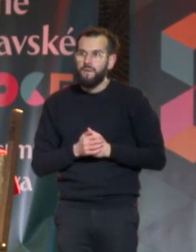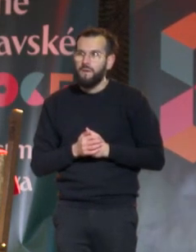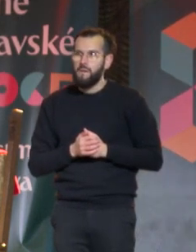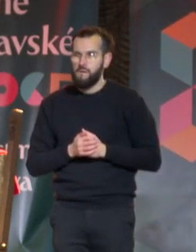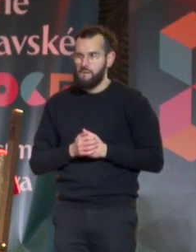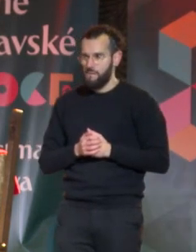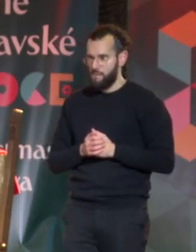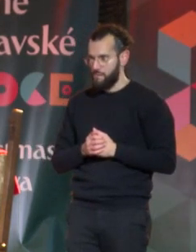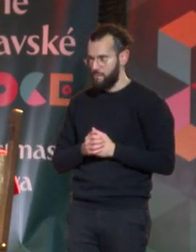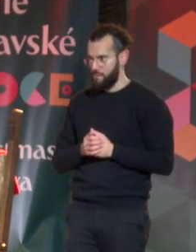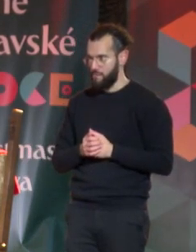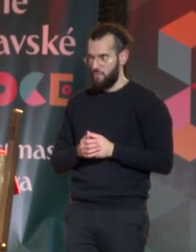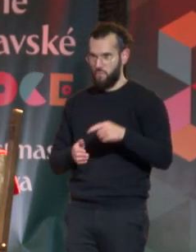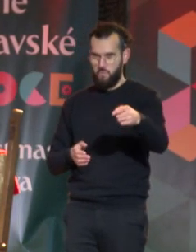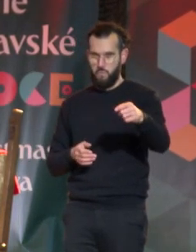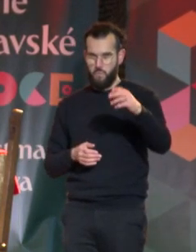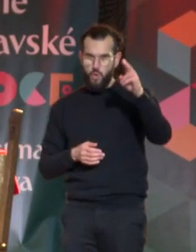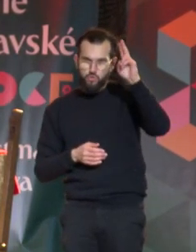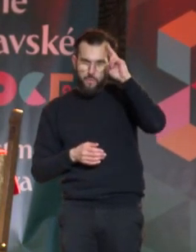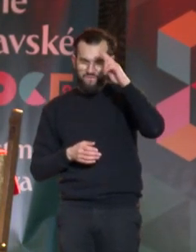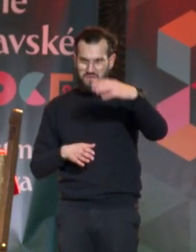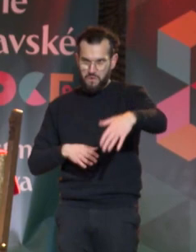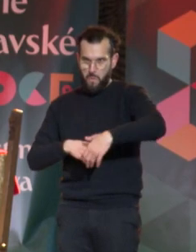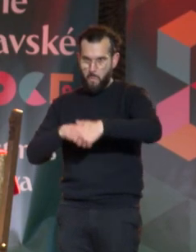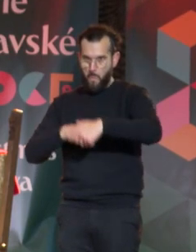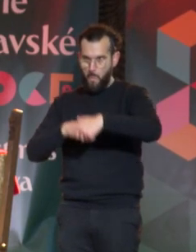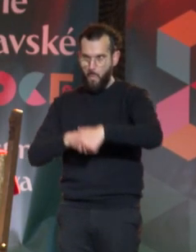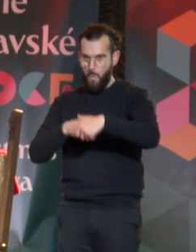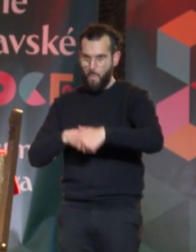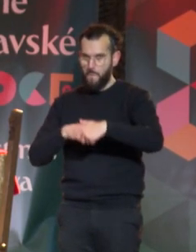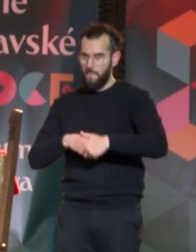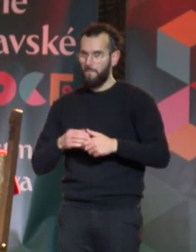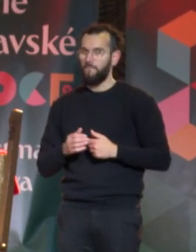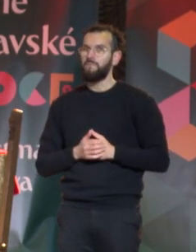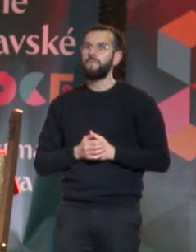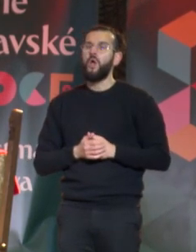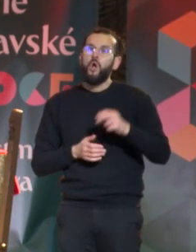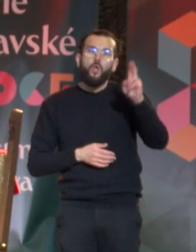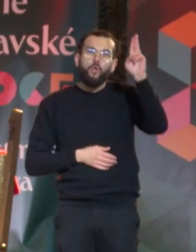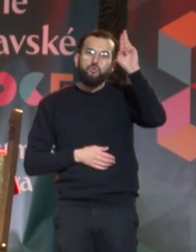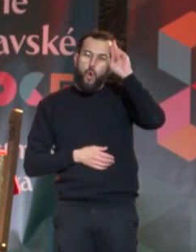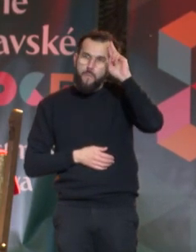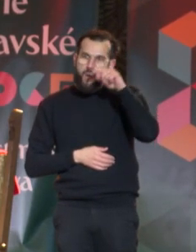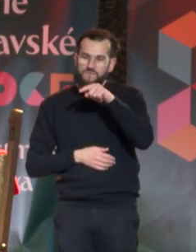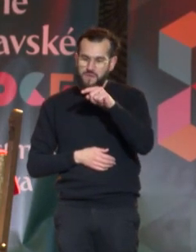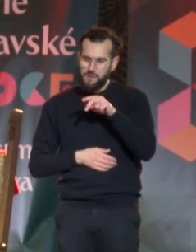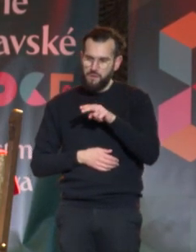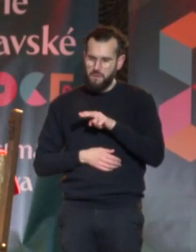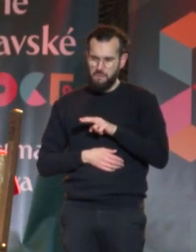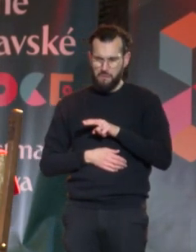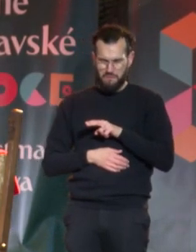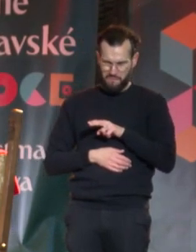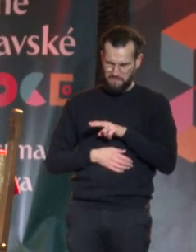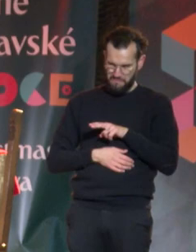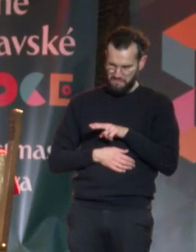Zapumpuje mu tou jeho veľkou labou, čím mamu vyslobodí. Domovník na ňu neveriacky žmúri.